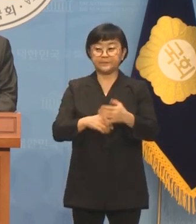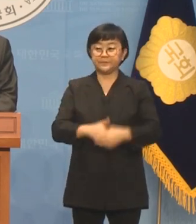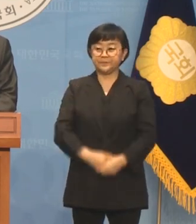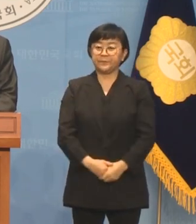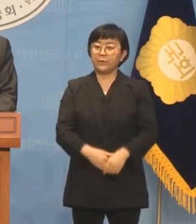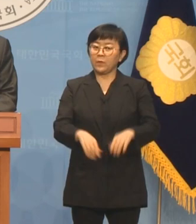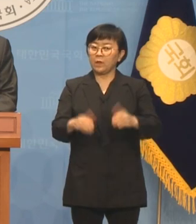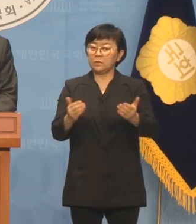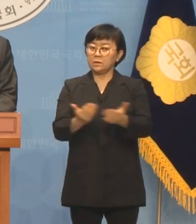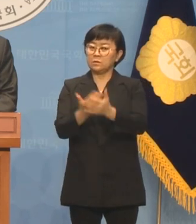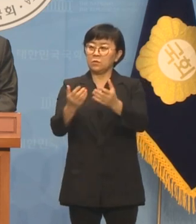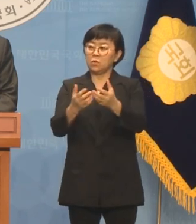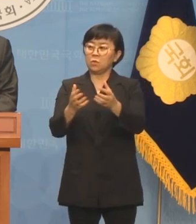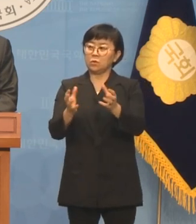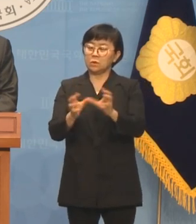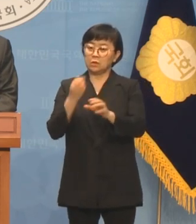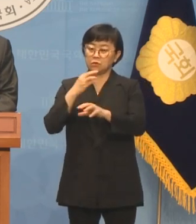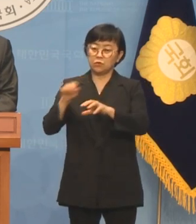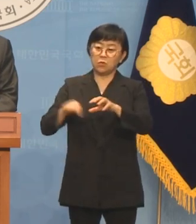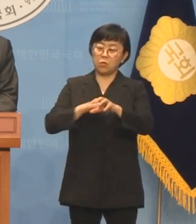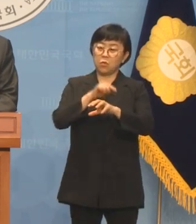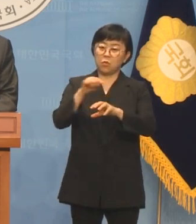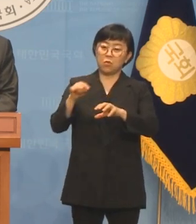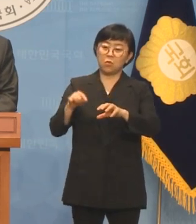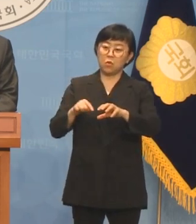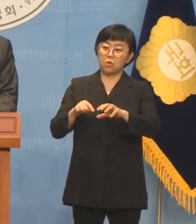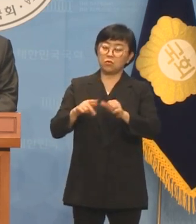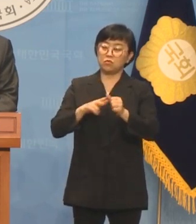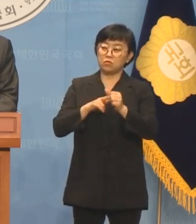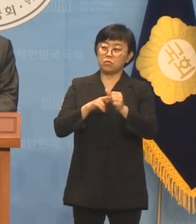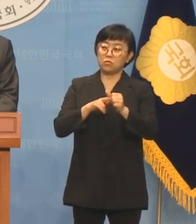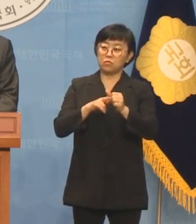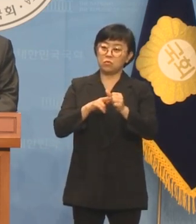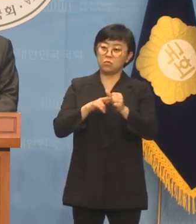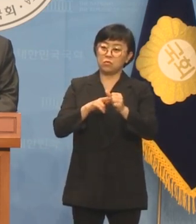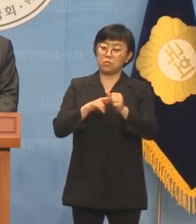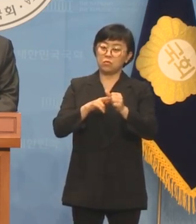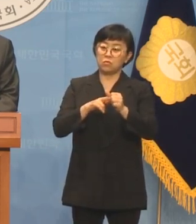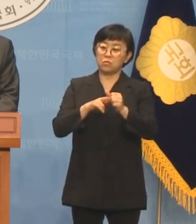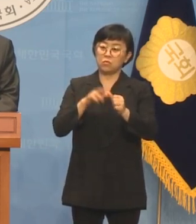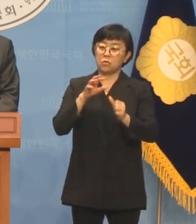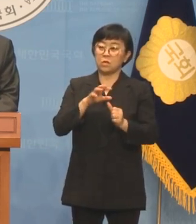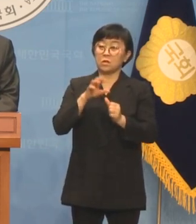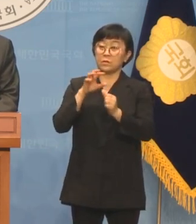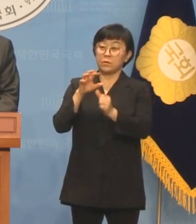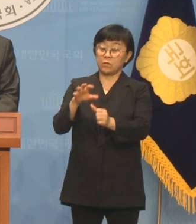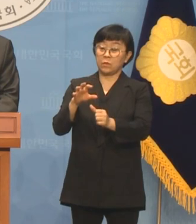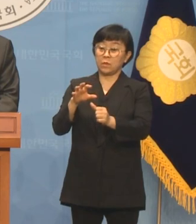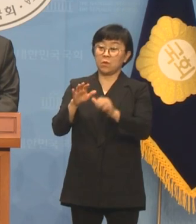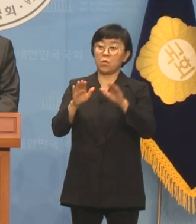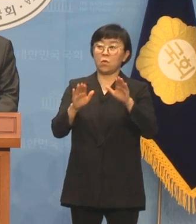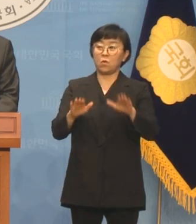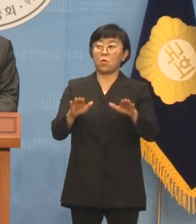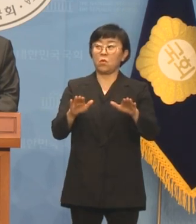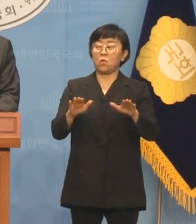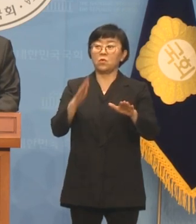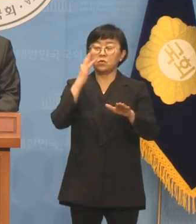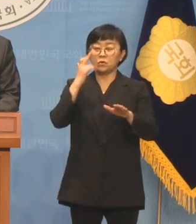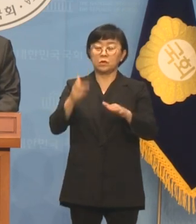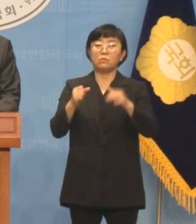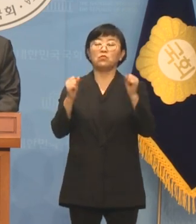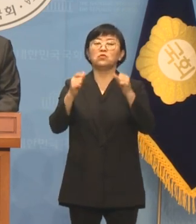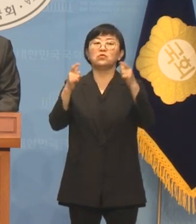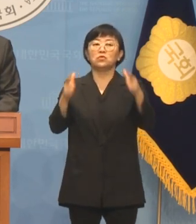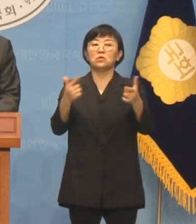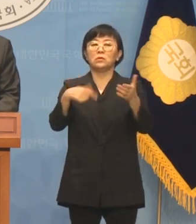진보당의 수도권 80여 명의 후보를 인질로 한 요구는 울산 북구를